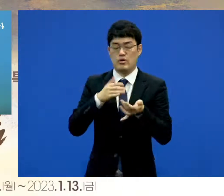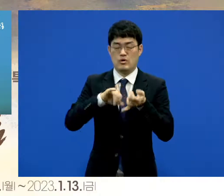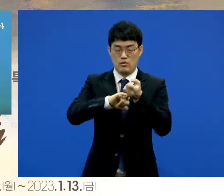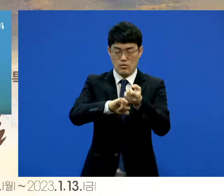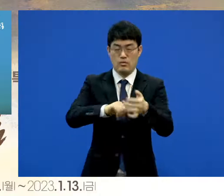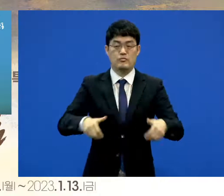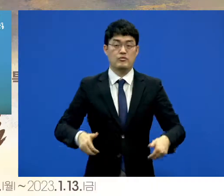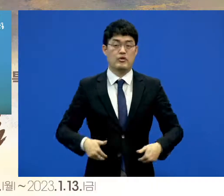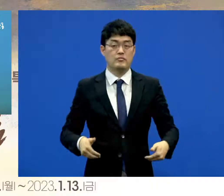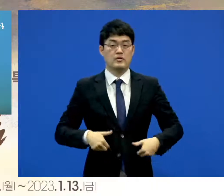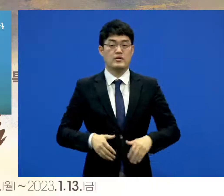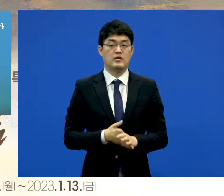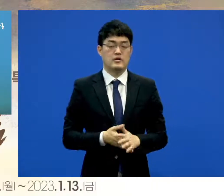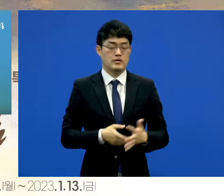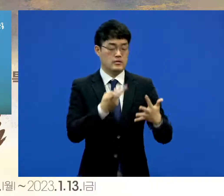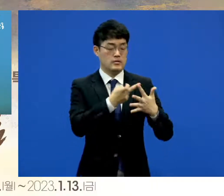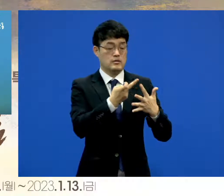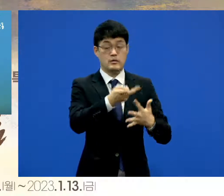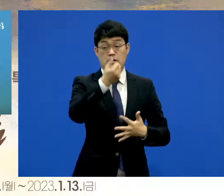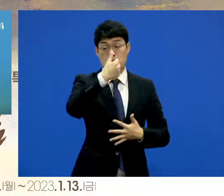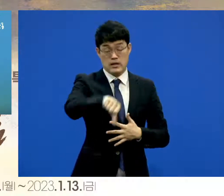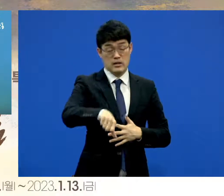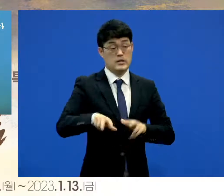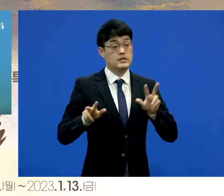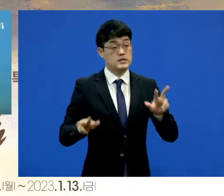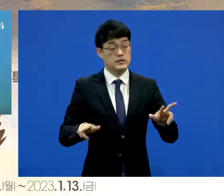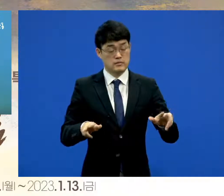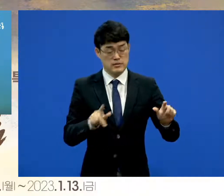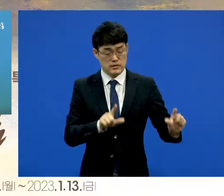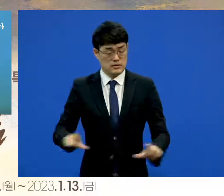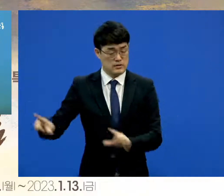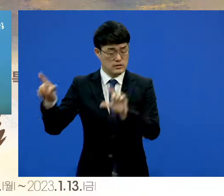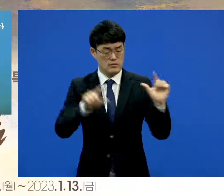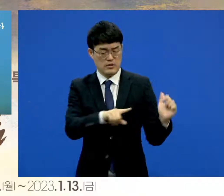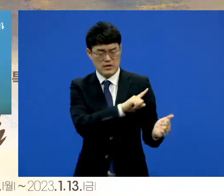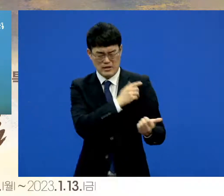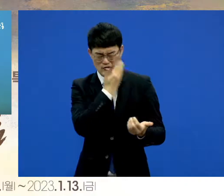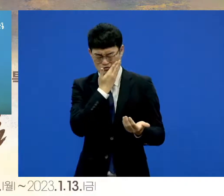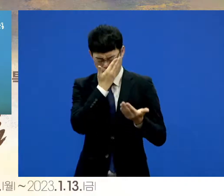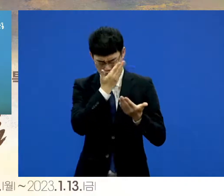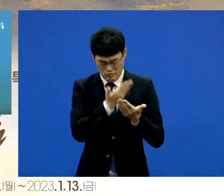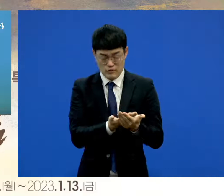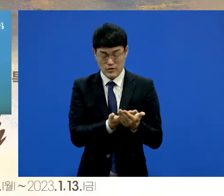자, 탕자는 지금 중요한 지점에 서 있습니다. 그의 삶의 가장 중요한 순간.